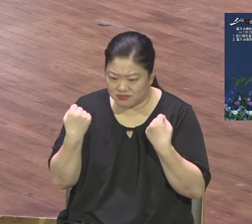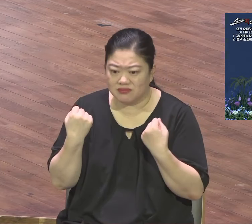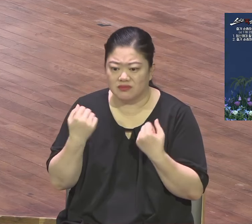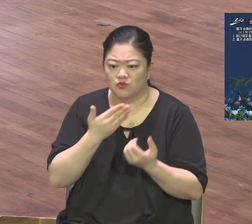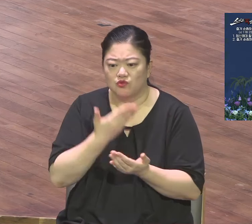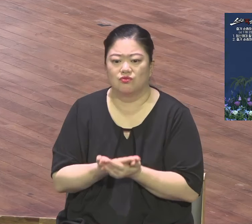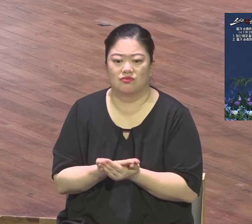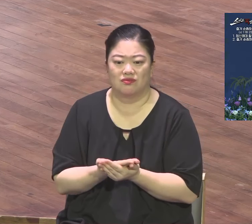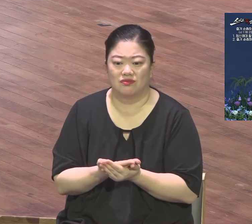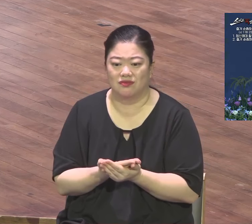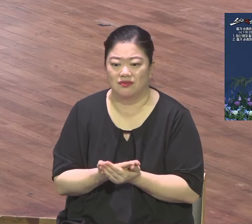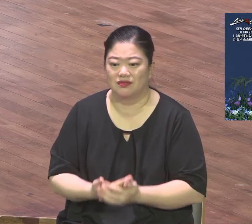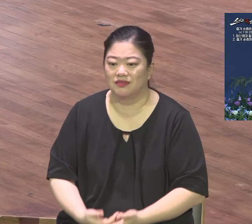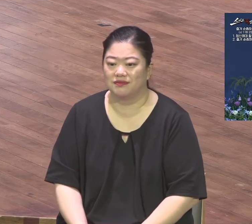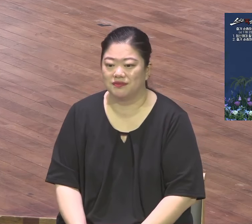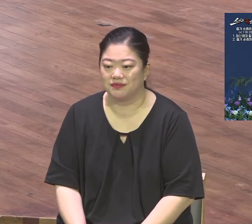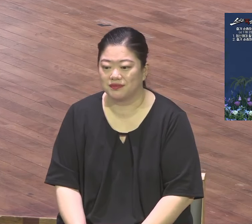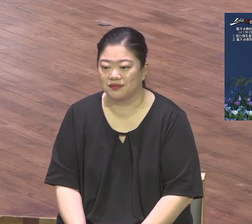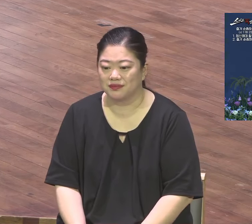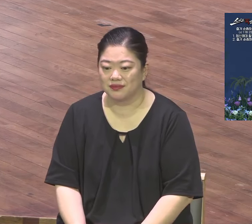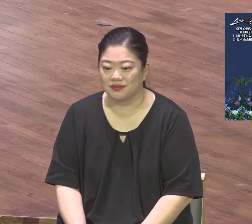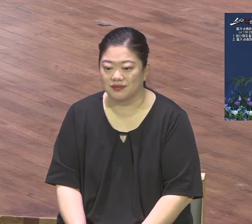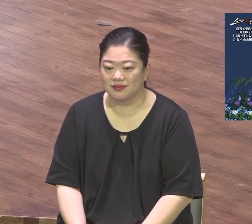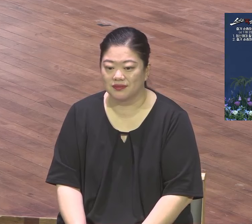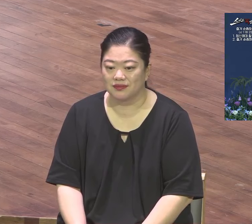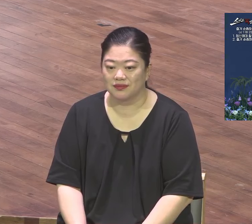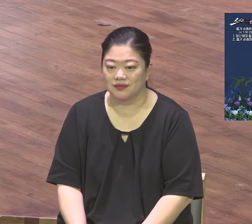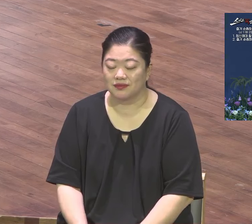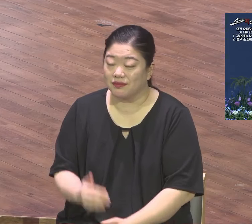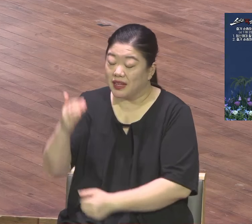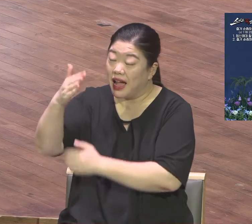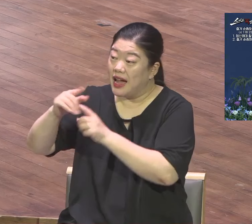계속해서 강조하는 겁니다. 하나님의 말씀에 그것도